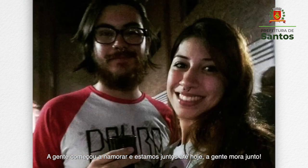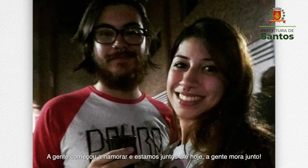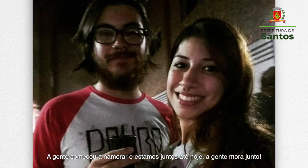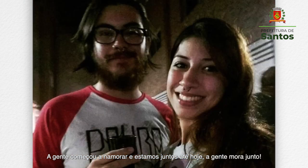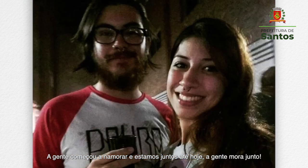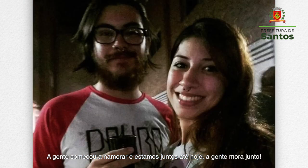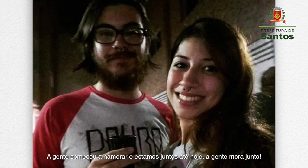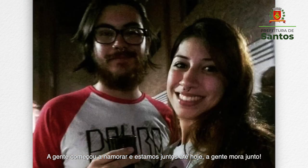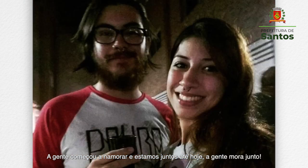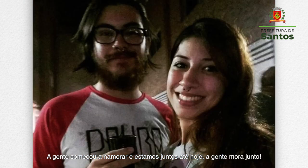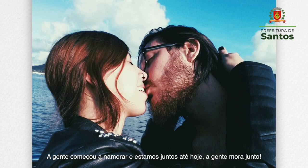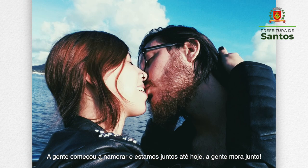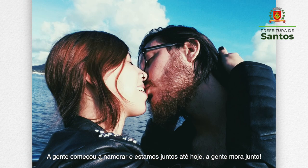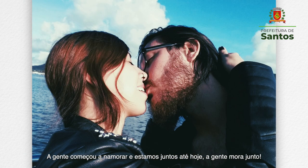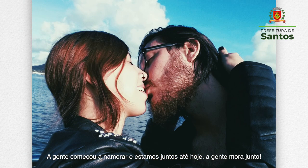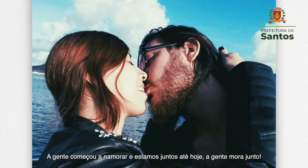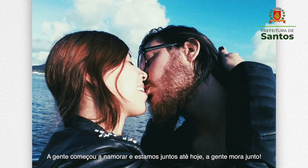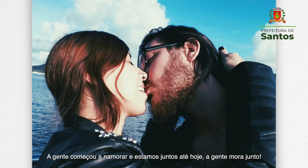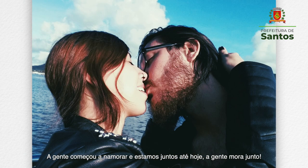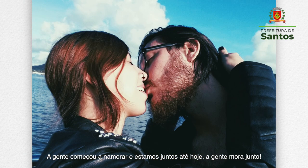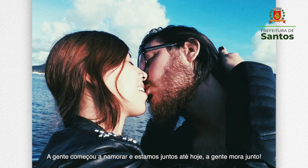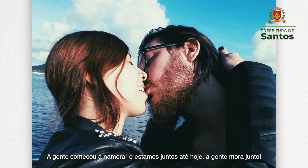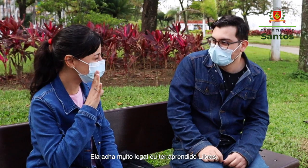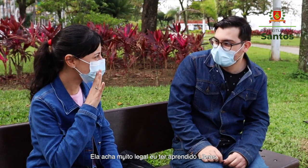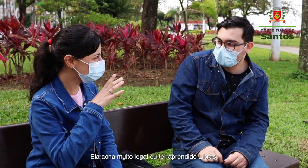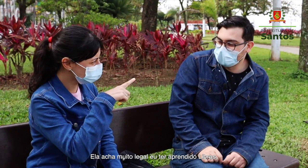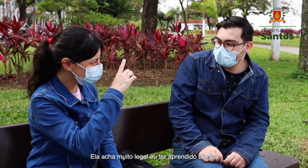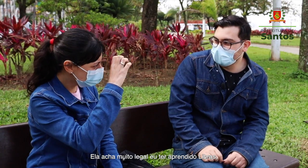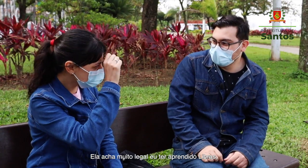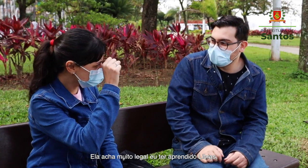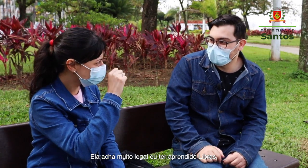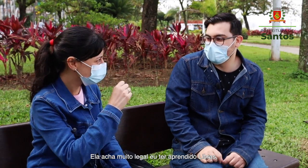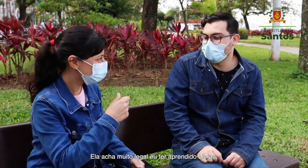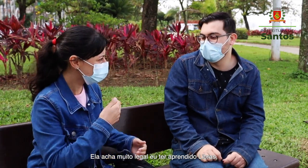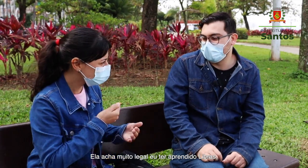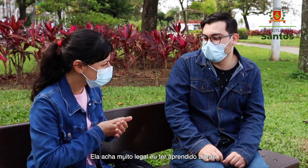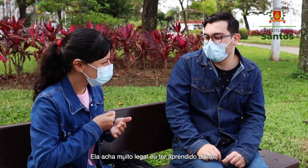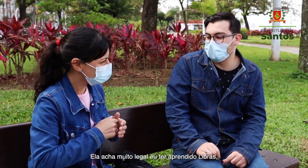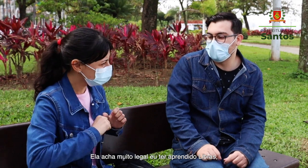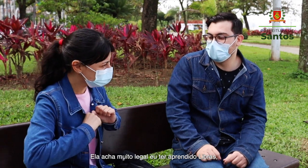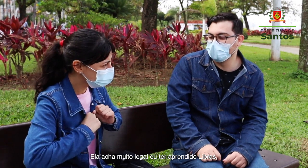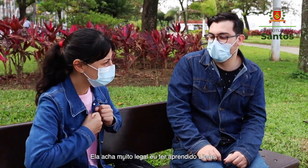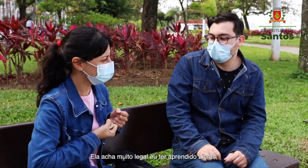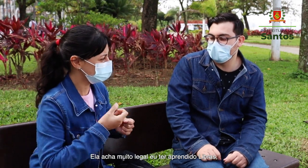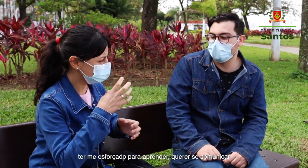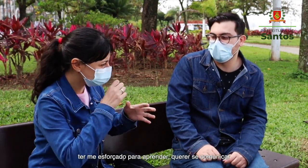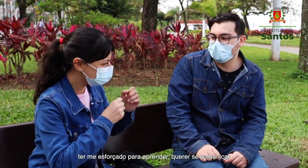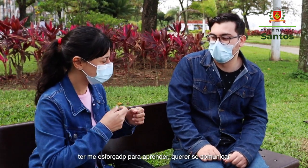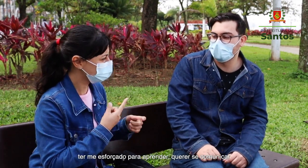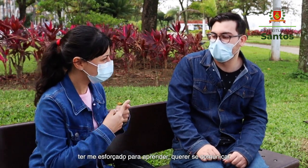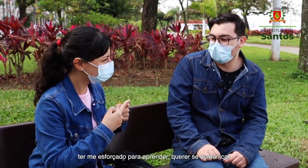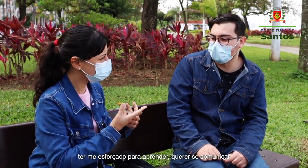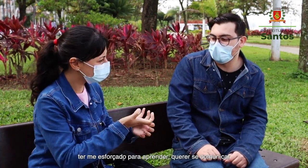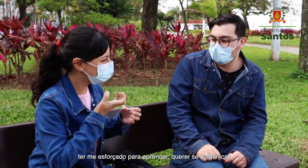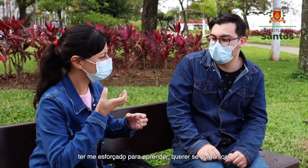estamos junto até hoje, a gente mora junto. Ela acha muito legal eu ter aprendido Libras, ter me esforçado para aprender,